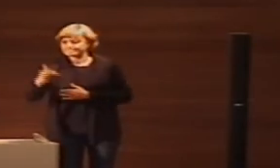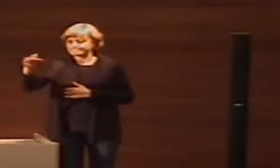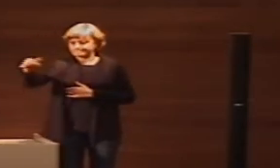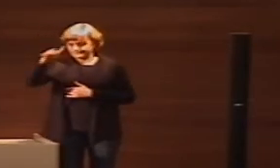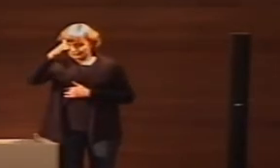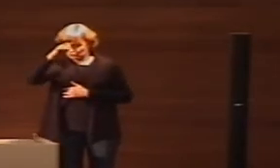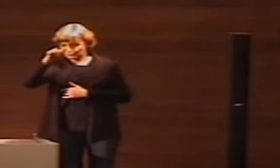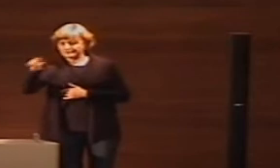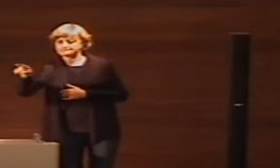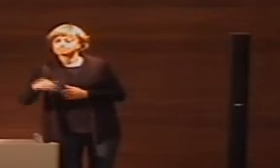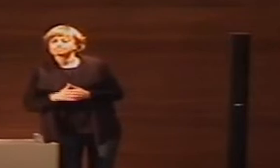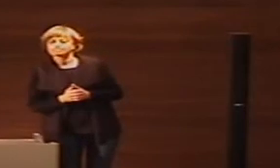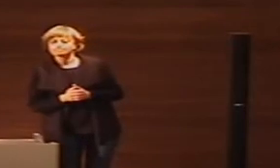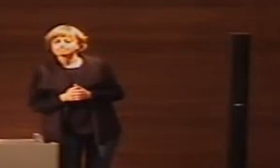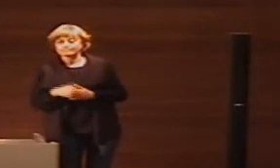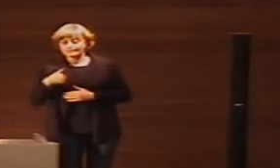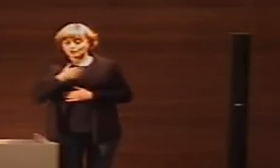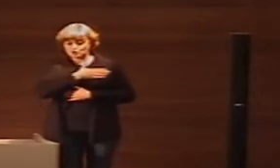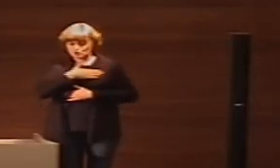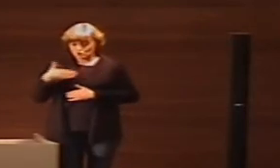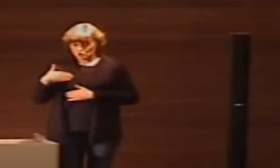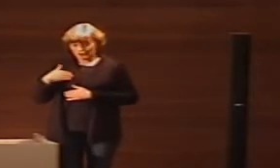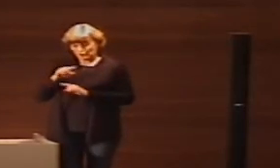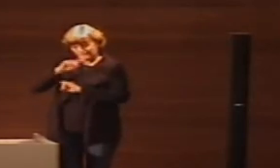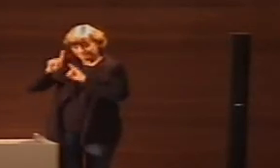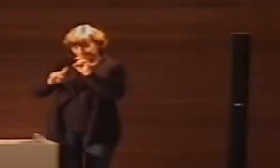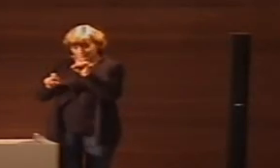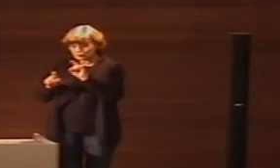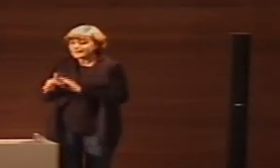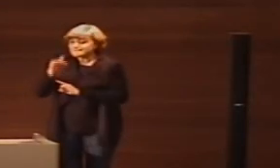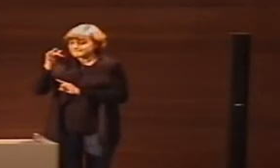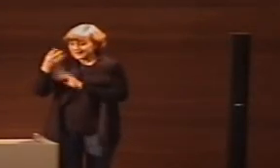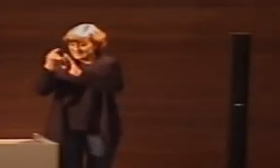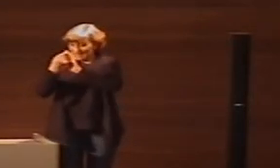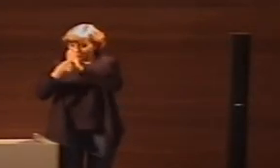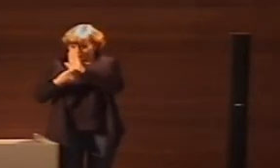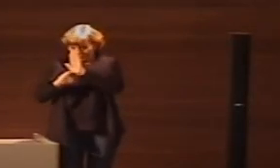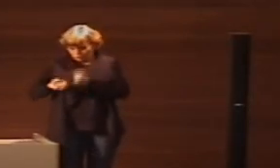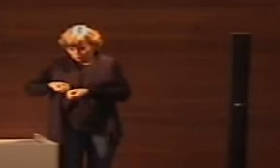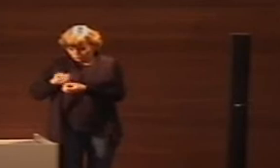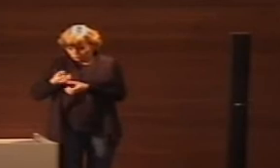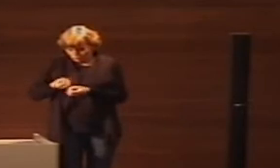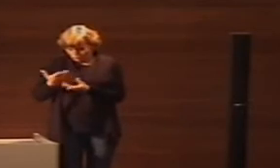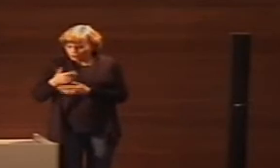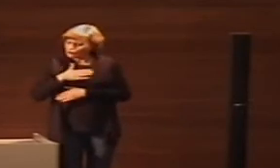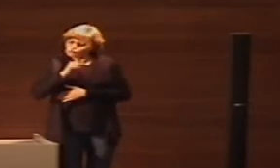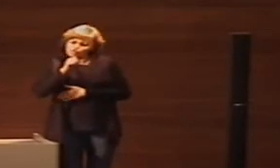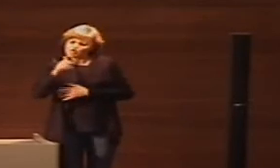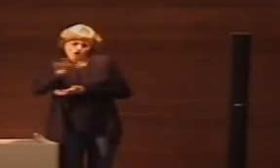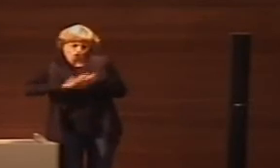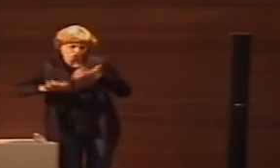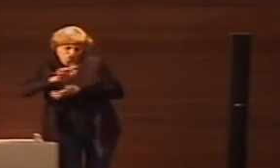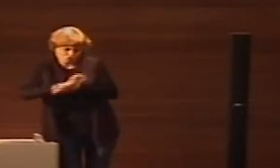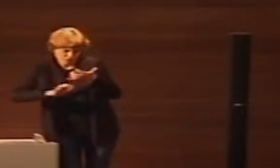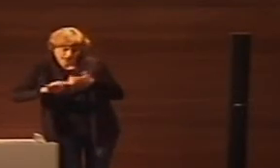Yo quería, además de hacer una pregunta, dar unos datos reales sobre Guipúzcoa, sin ánimo de entrar en polémicas, sino datos reales. No